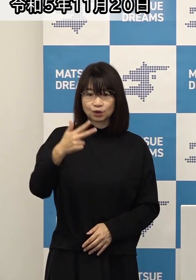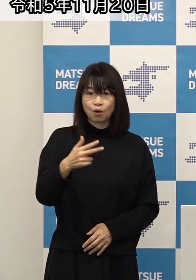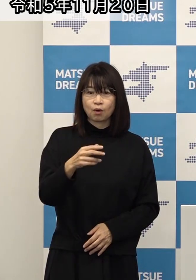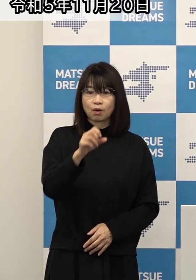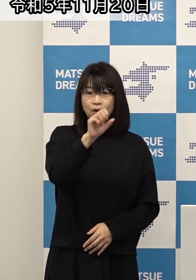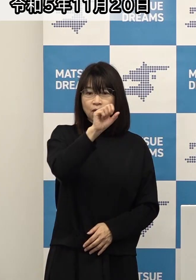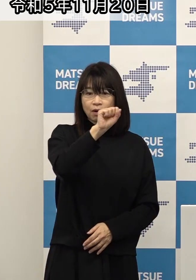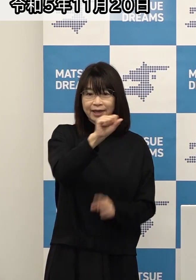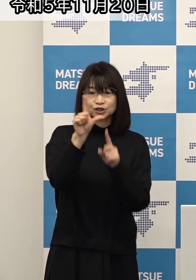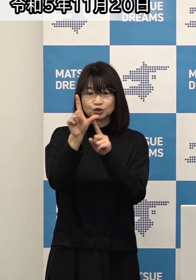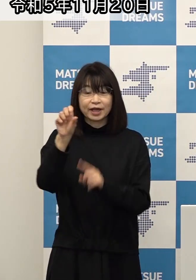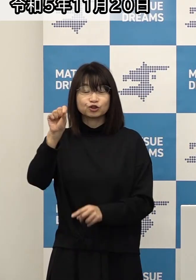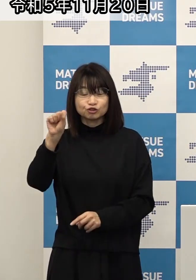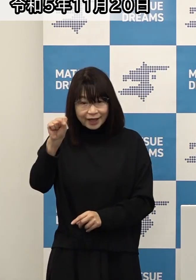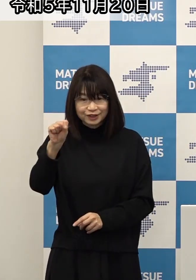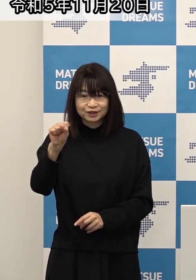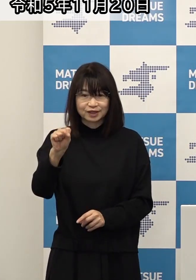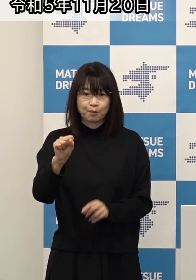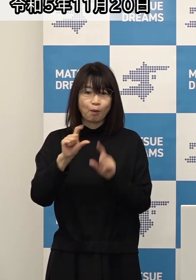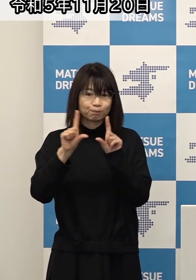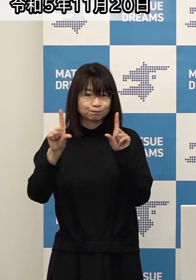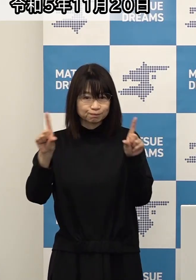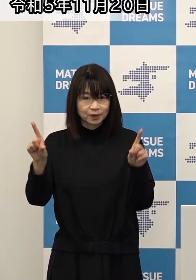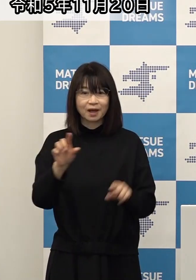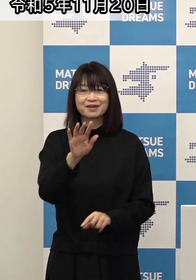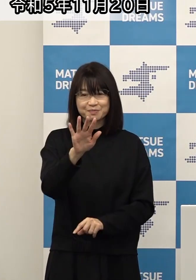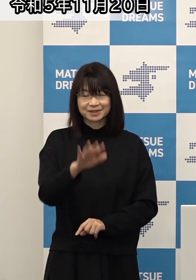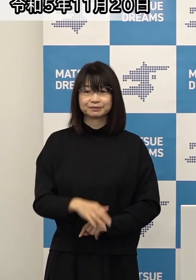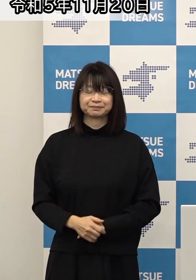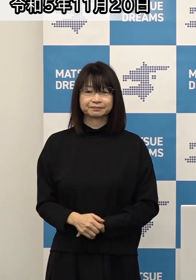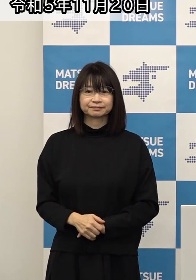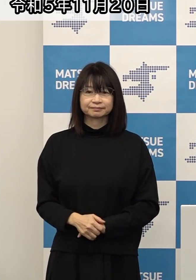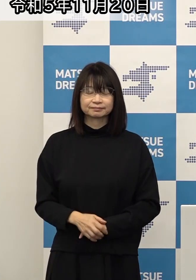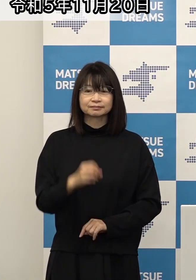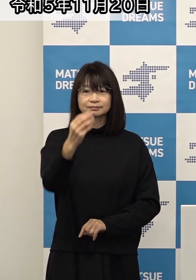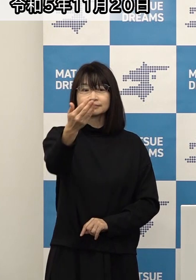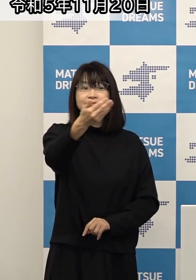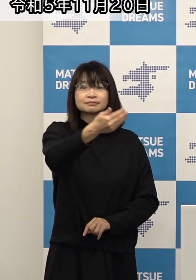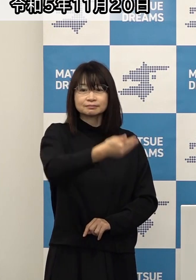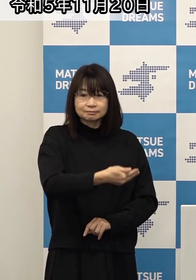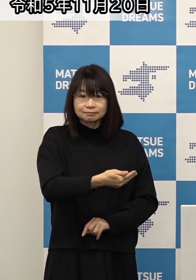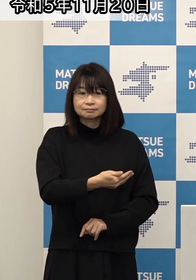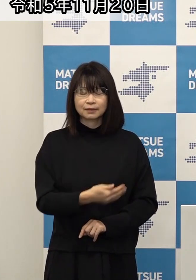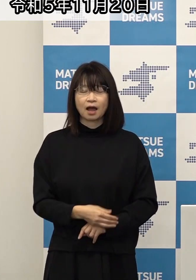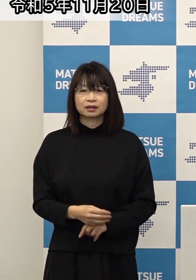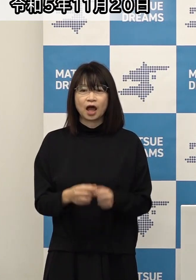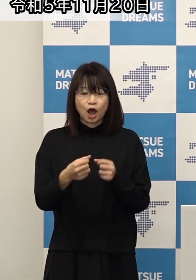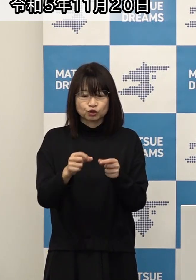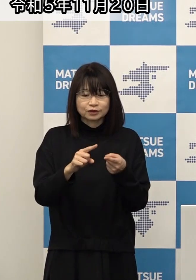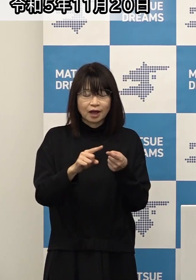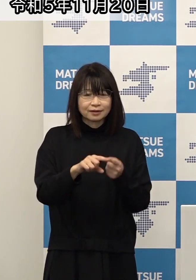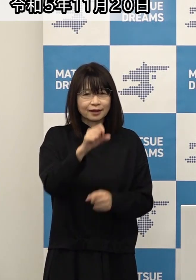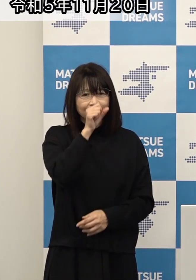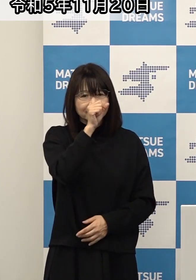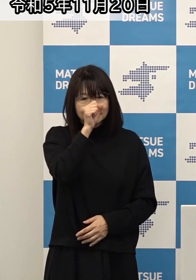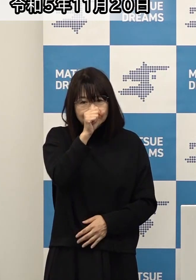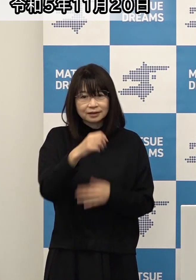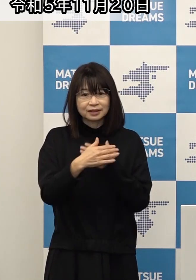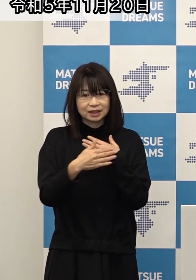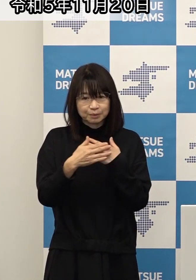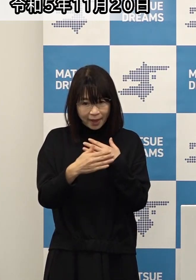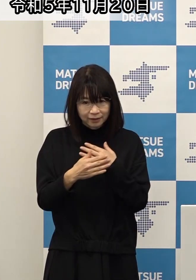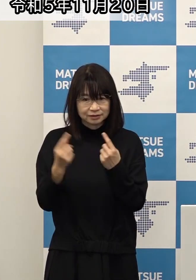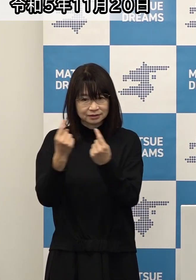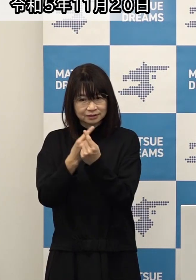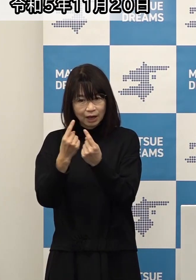ぜひご参加いただければと思っております。 具体的に良かった点とか改善した方がいい点とか寄せられている声あったら教えていただきた